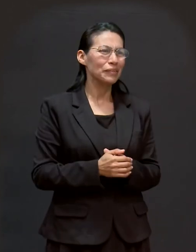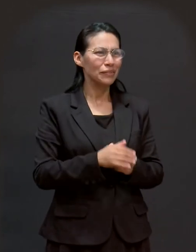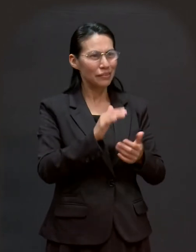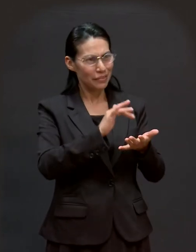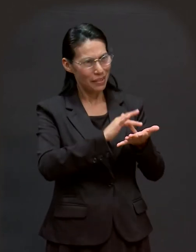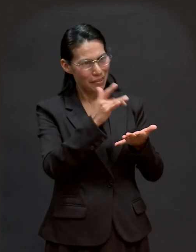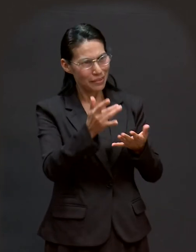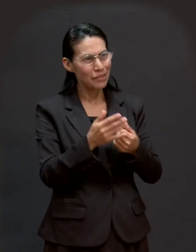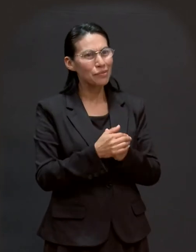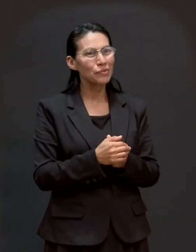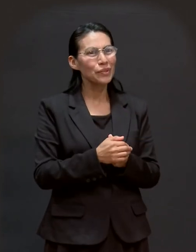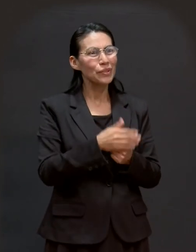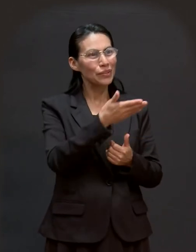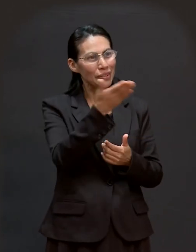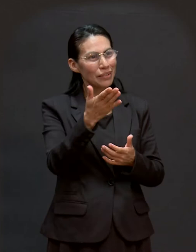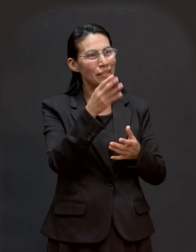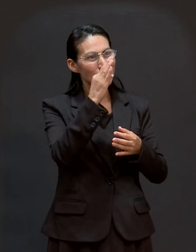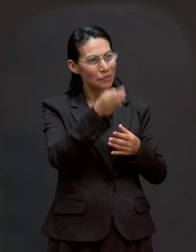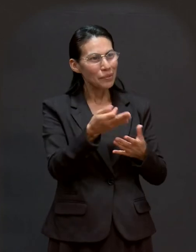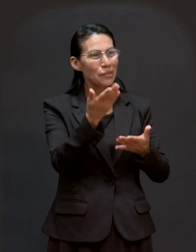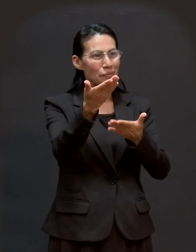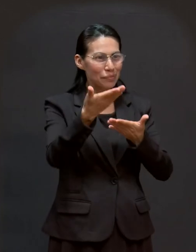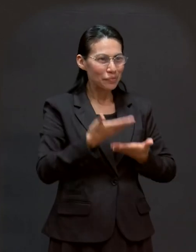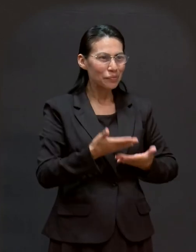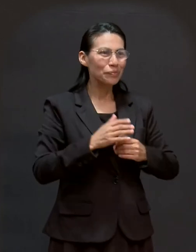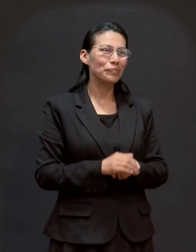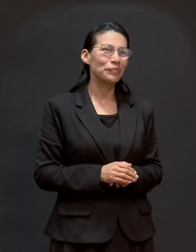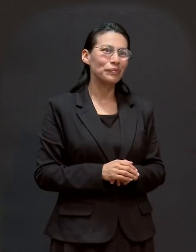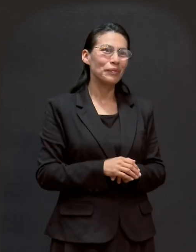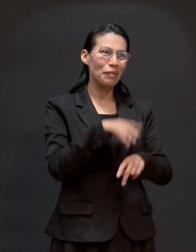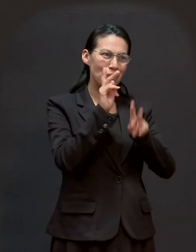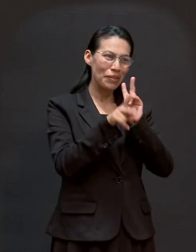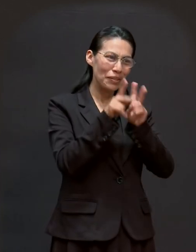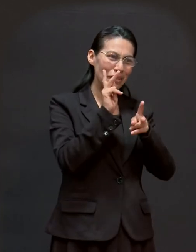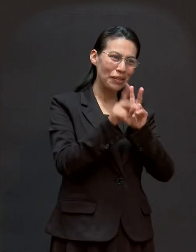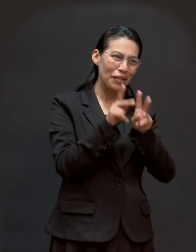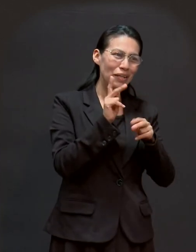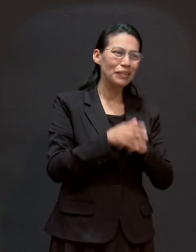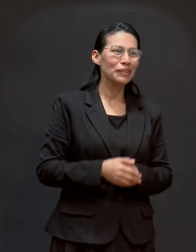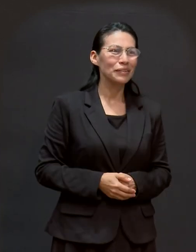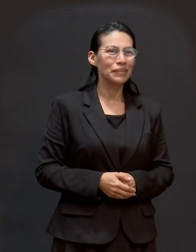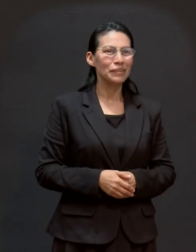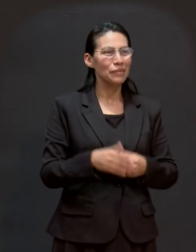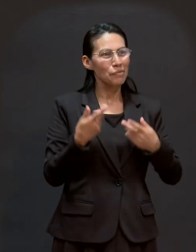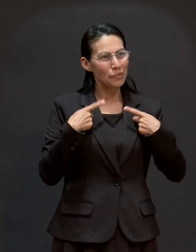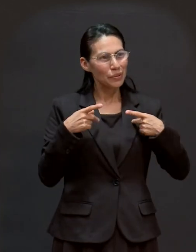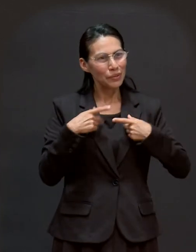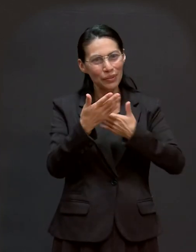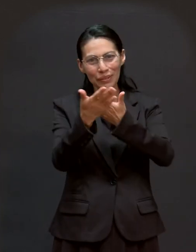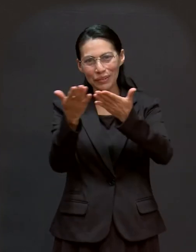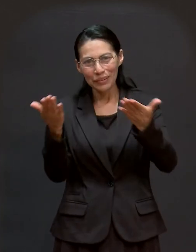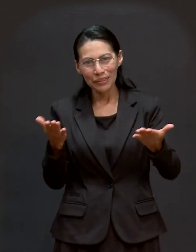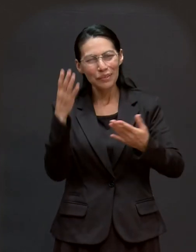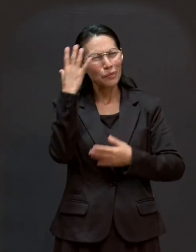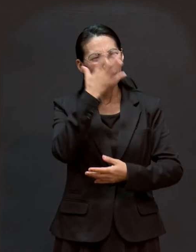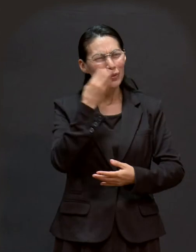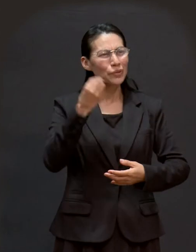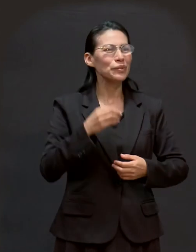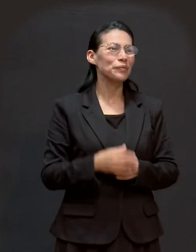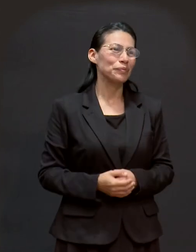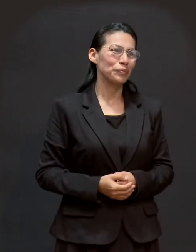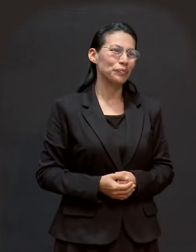de verdad con mucho aprecio mucho agradecimiento porque están aquí compartirán con este